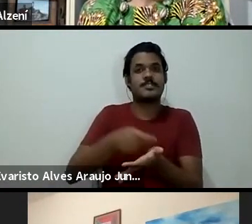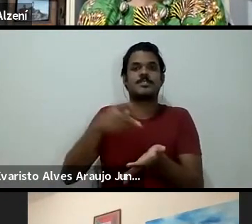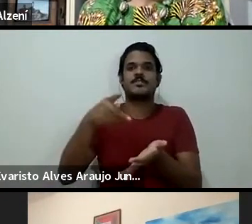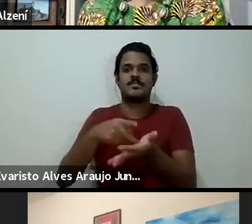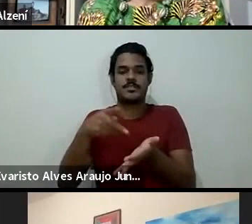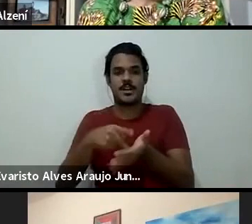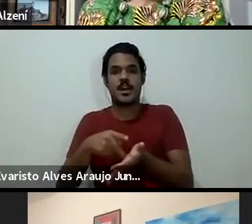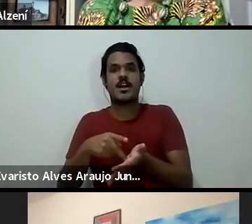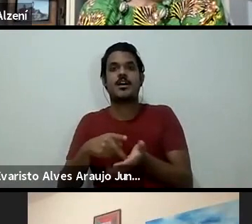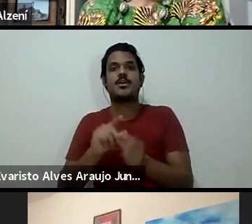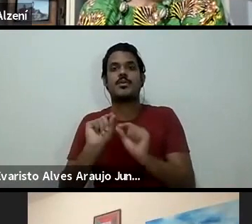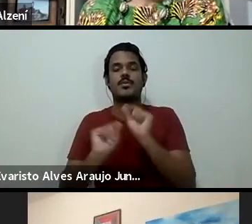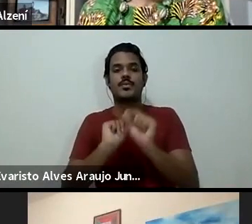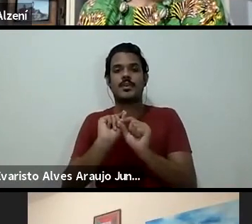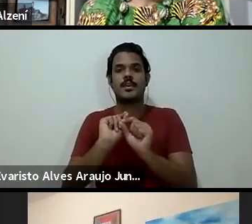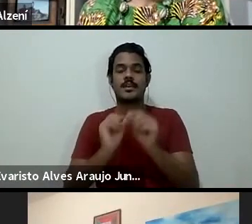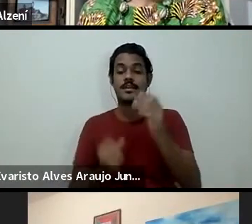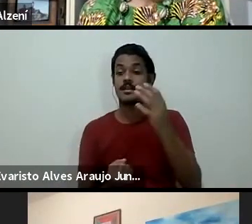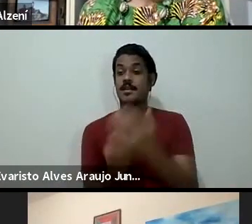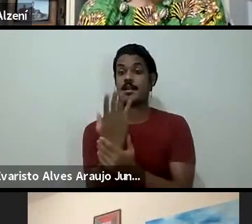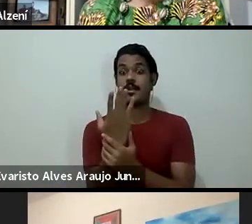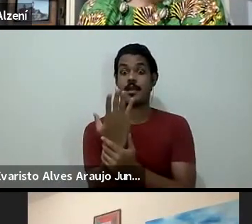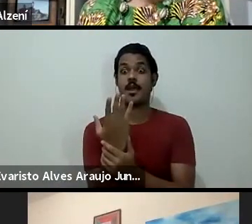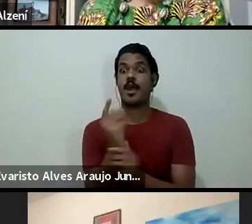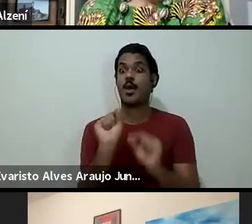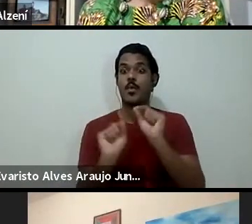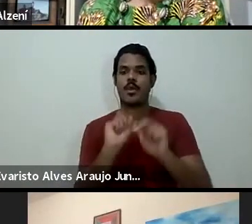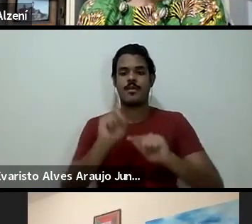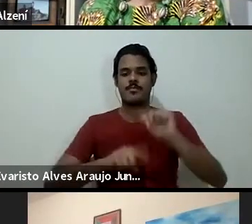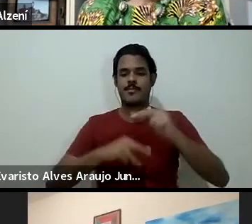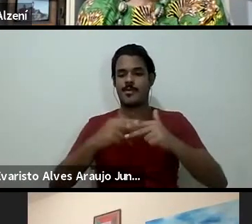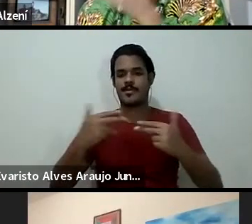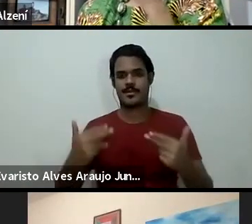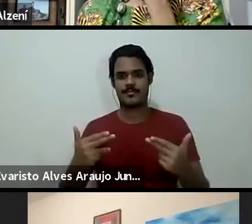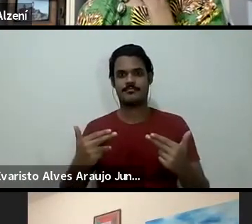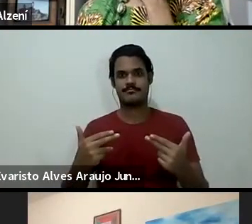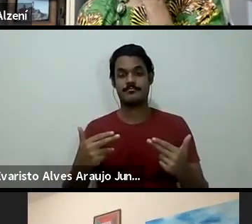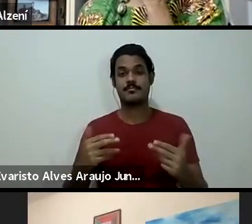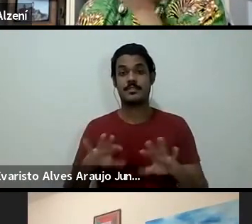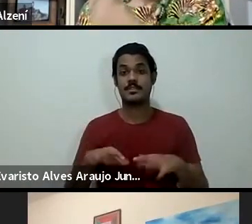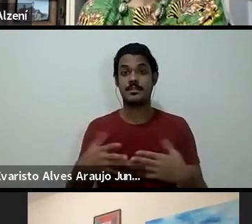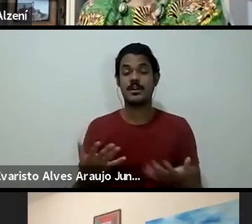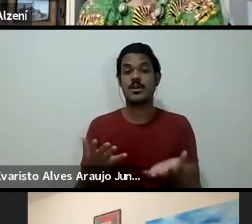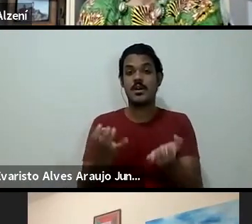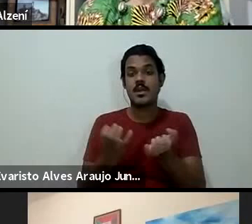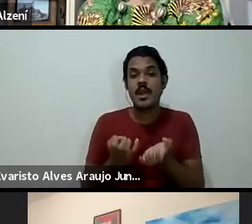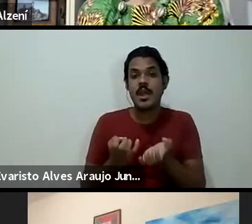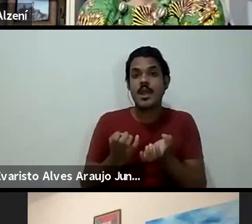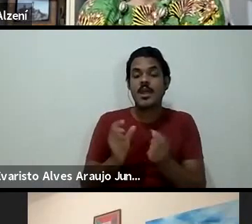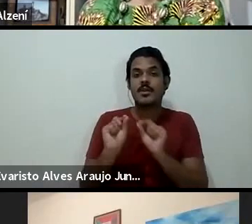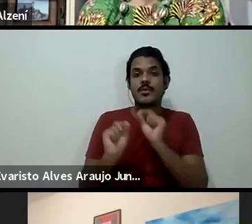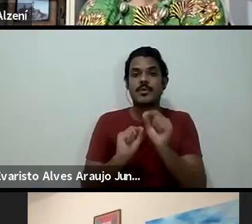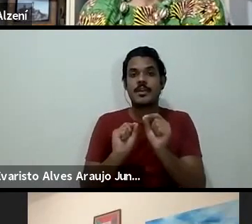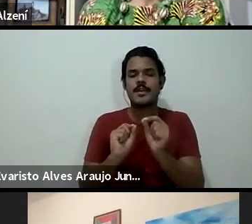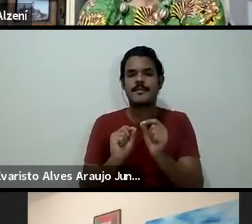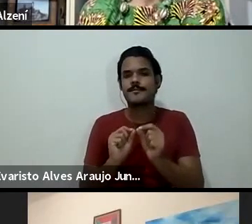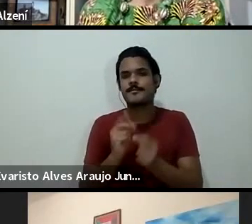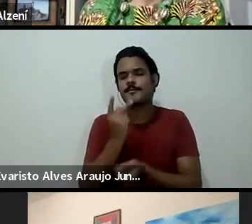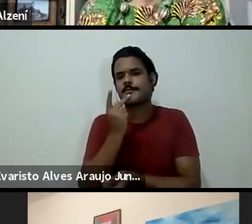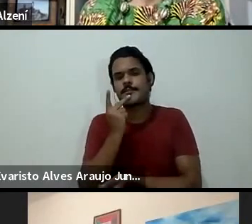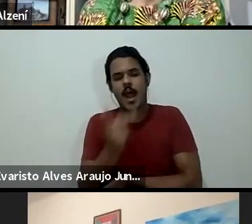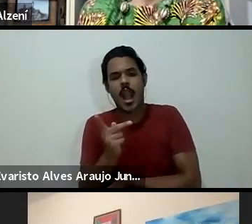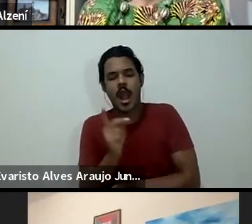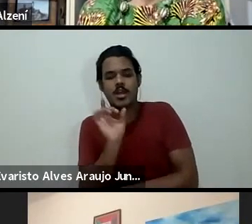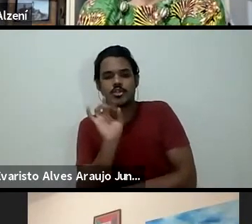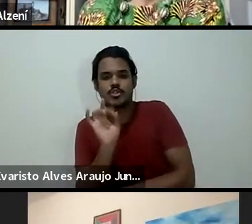para a realização de um produto. E eu quero registrar que não foi um